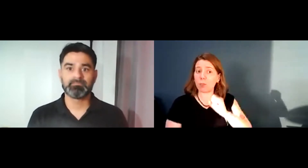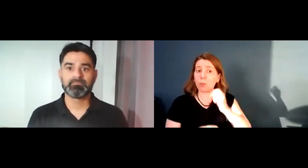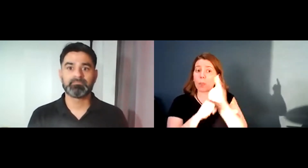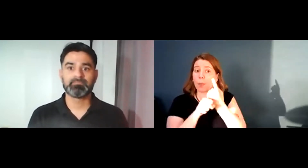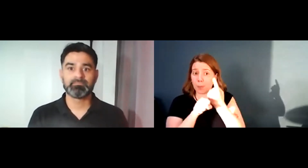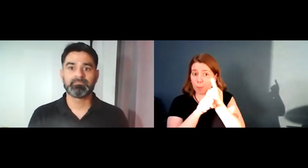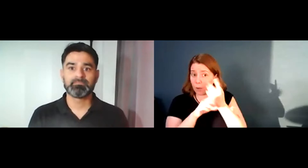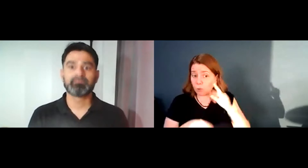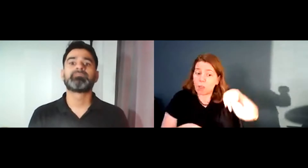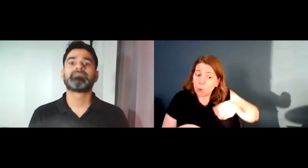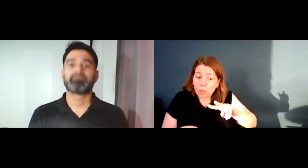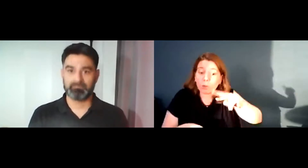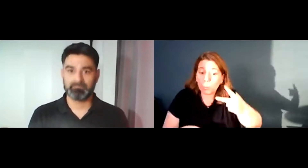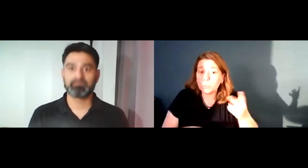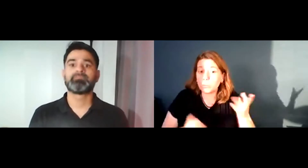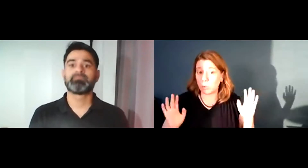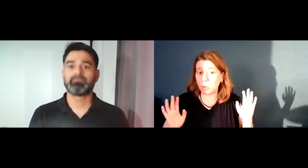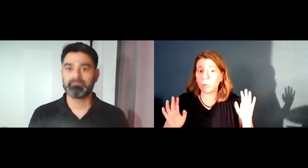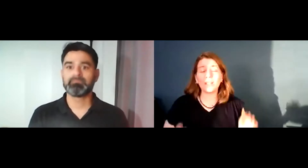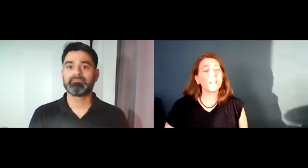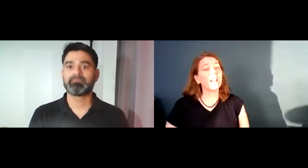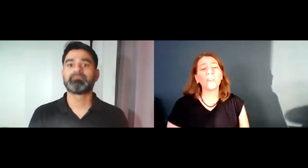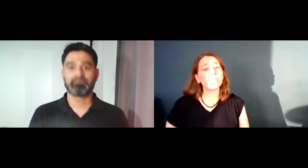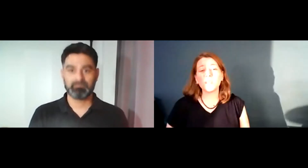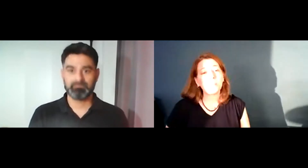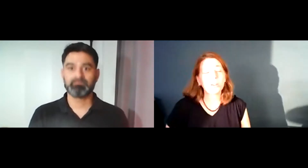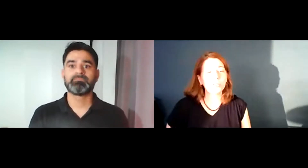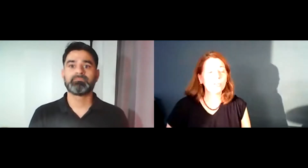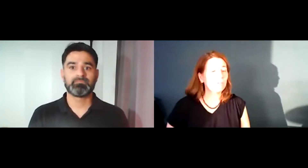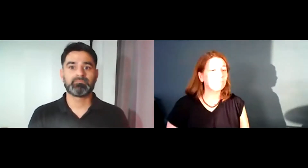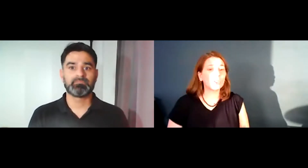nivel. Sí, yo también. Claro, sí, pero no, claro. Yo